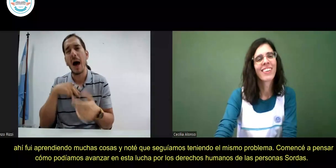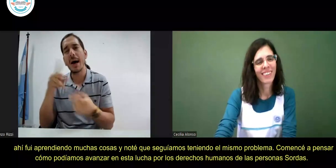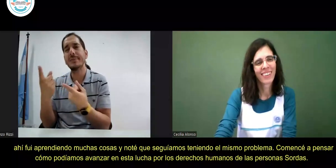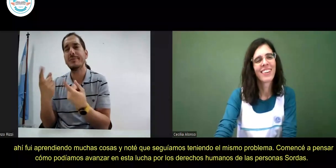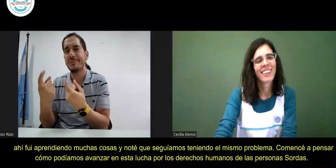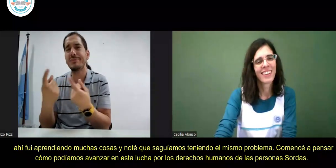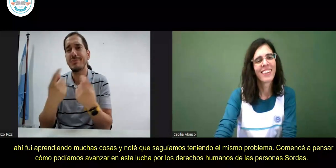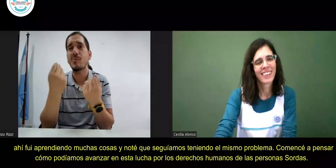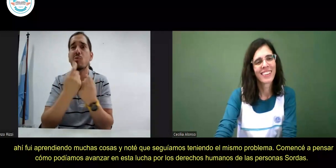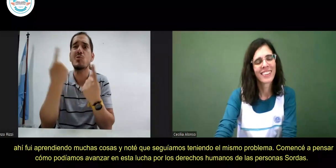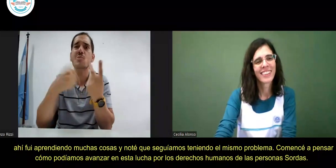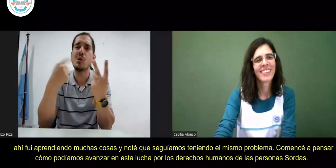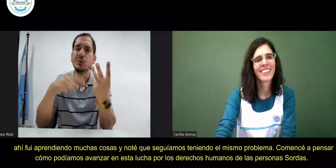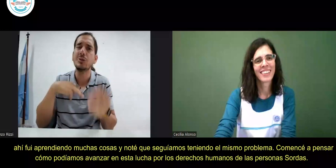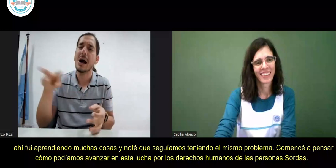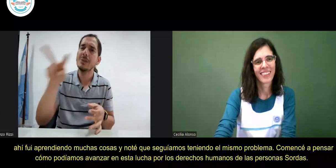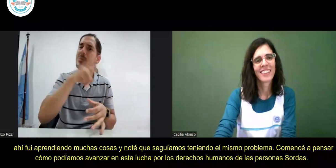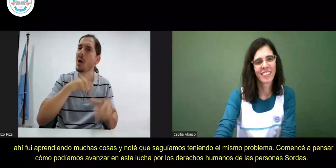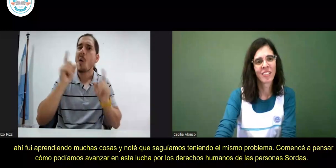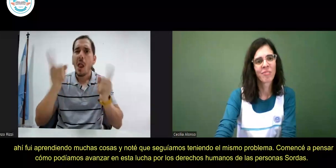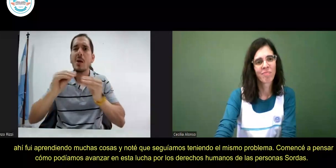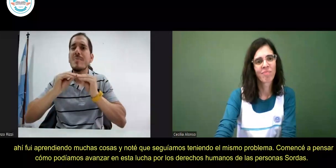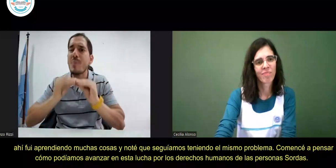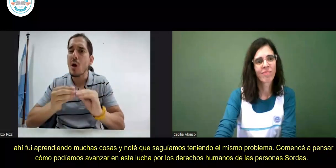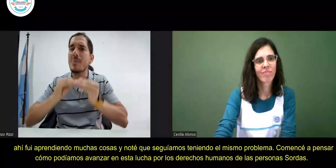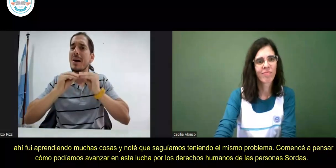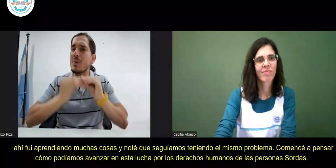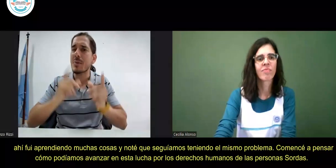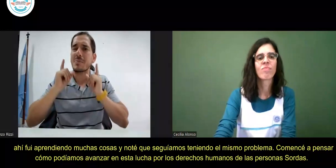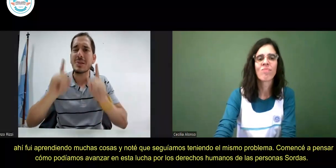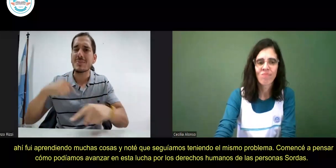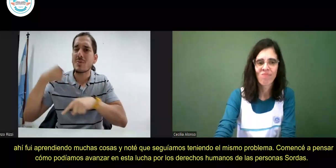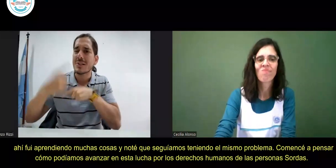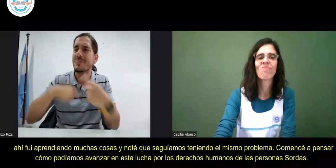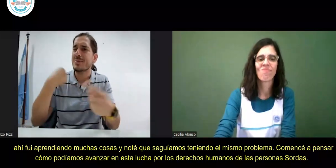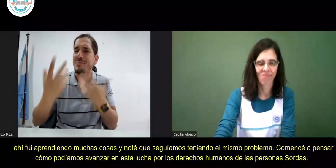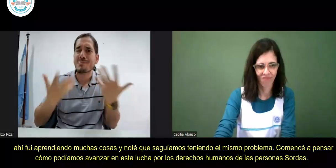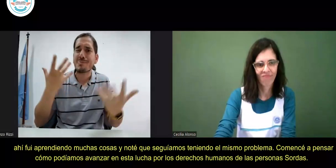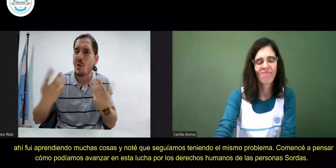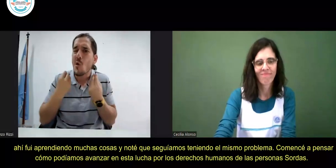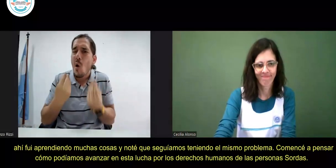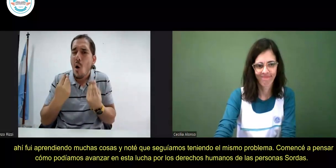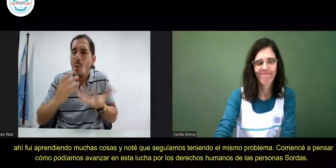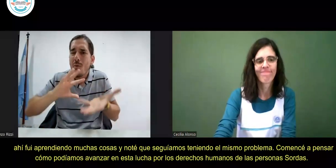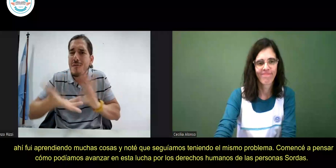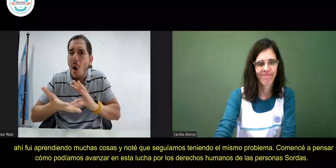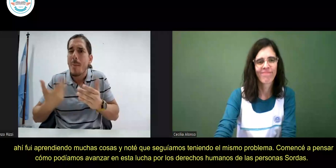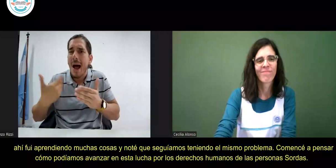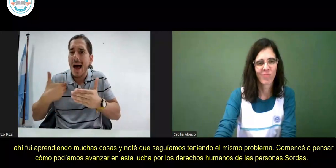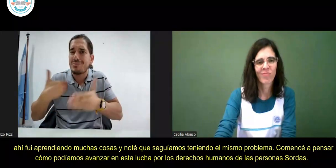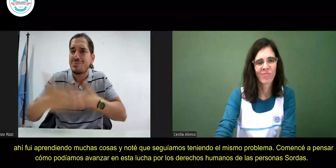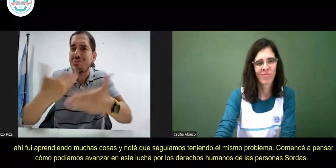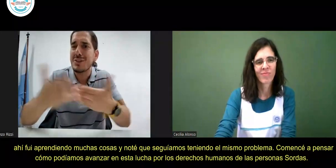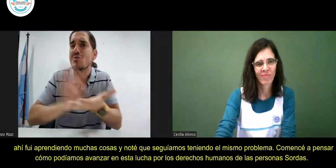fui aprendiendo muchas cosas y noté que seguíamos teniendo el mismo problema. Comencé a pensar